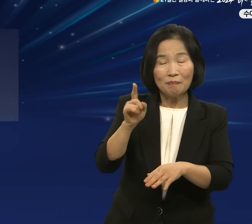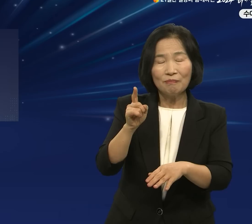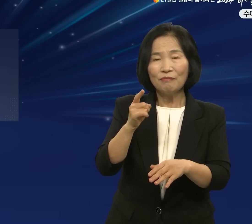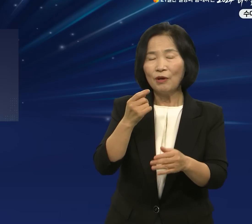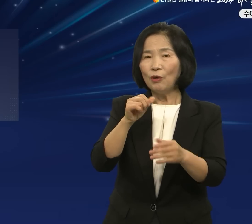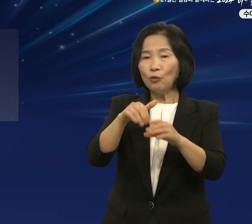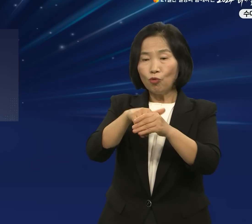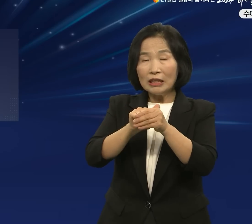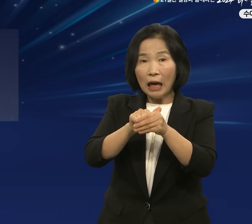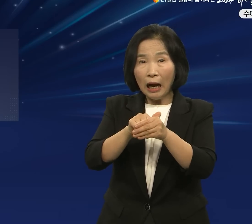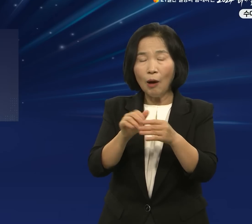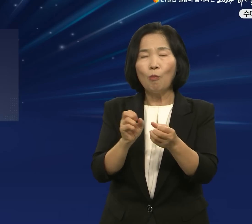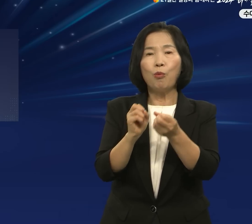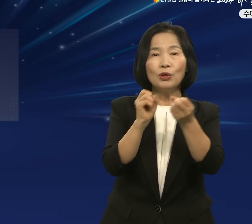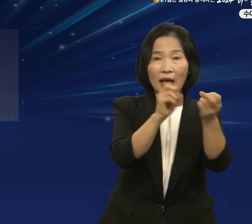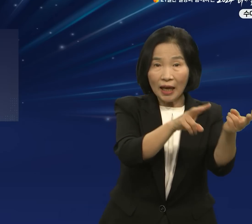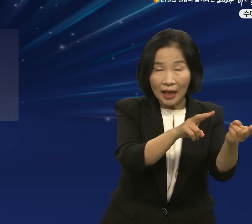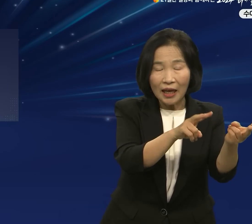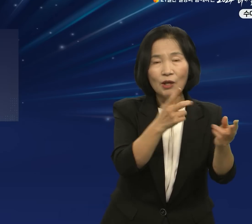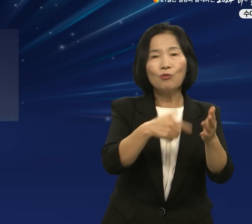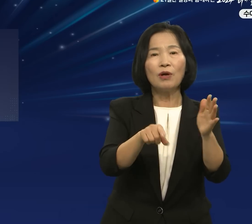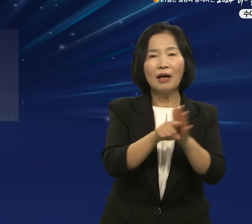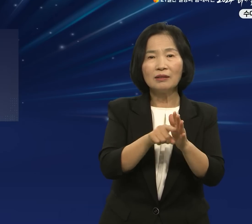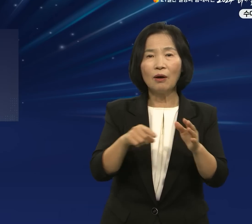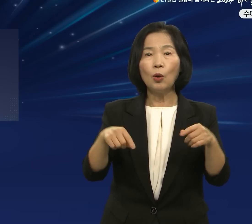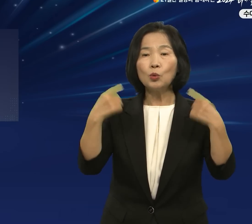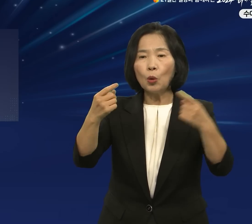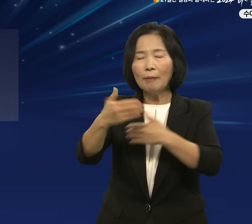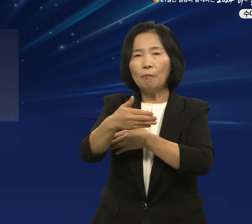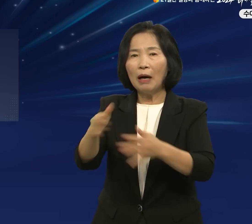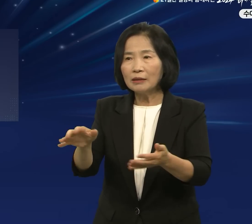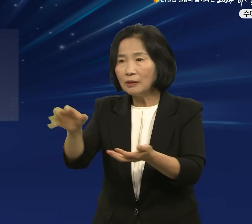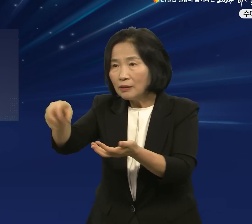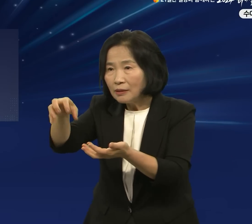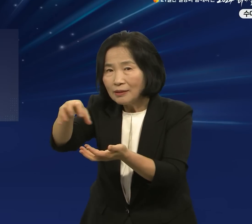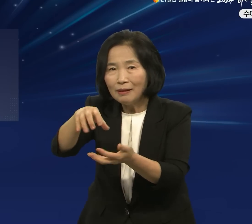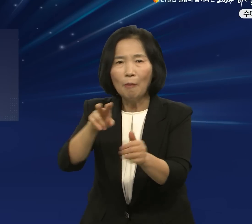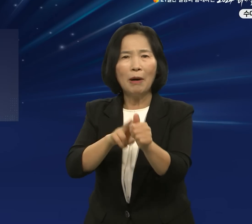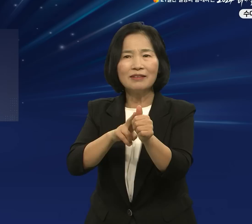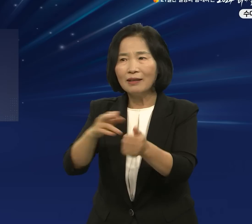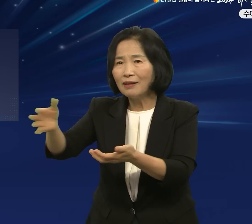때 용기를 넣을 포장박스를 주워오는 것이 일이었는데